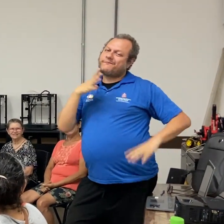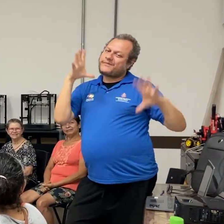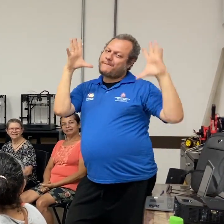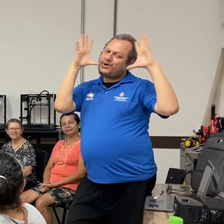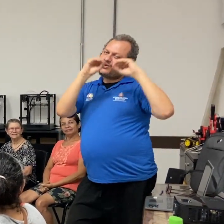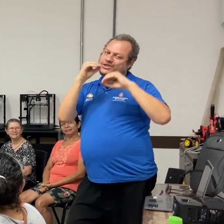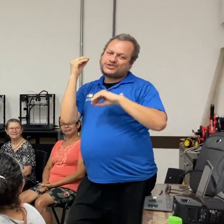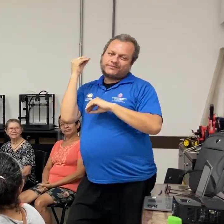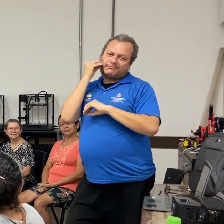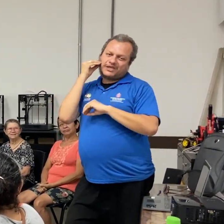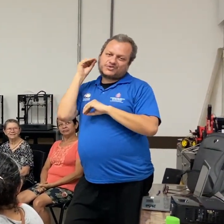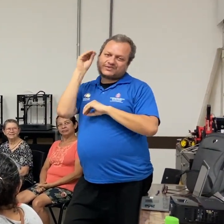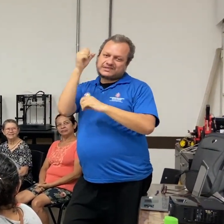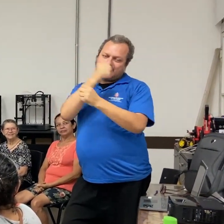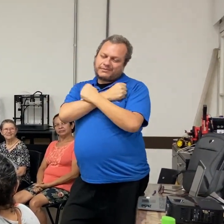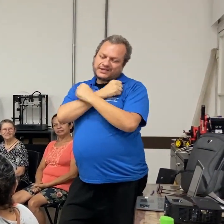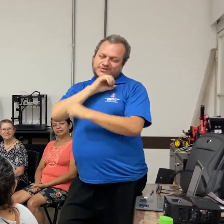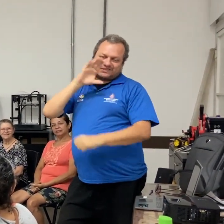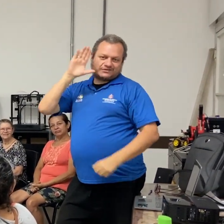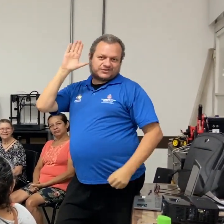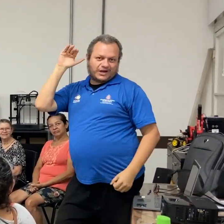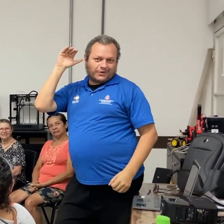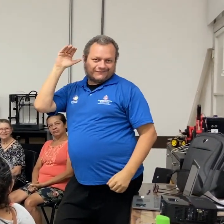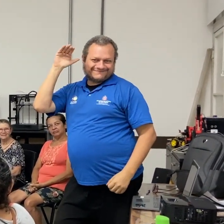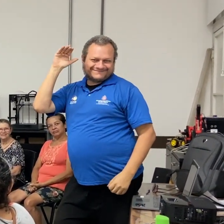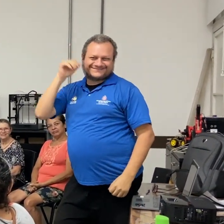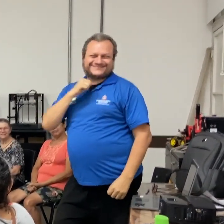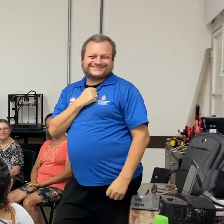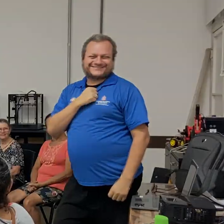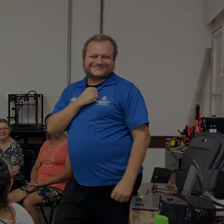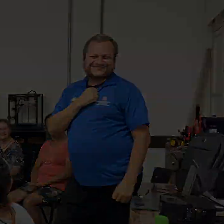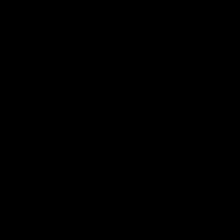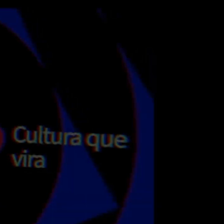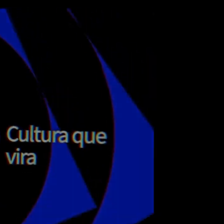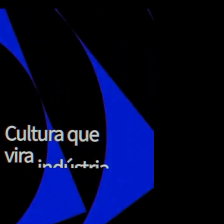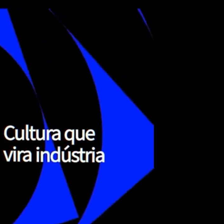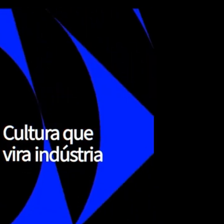Então, boa noite, beijos, abraços e tchau!